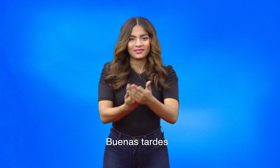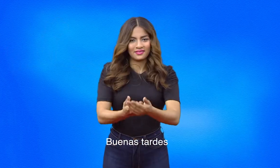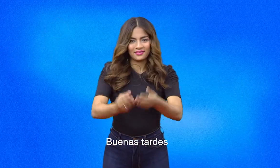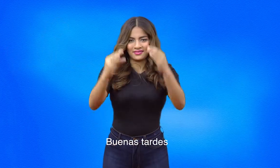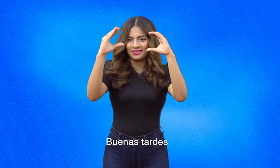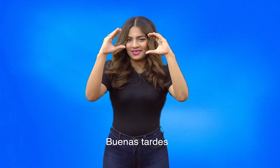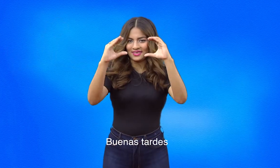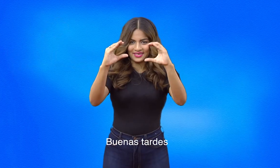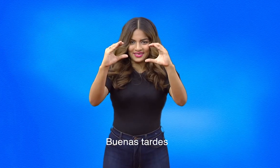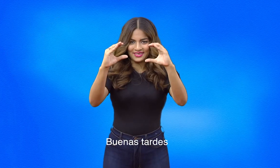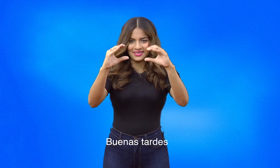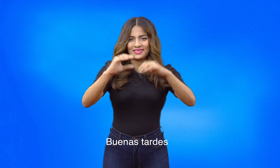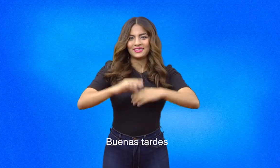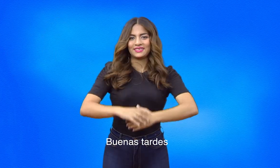Buenas tardes.